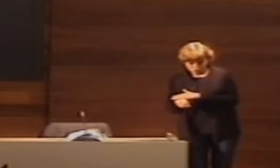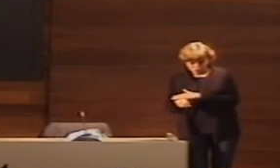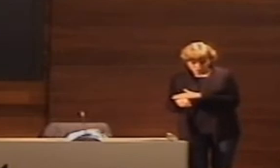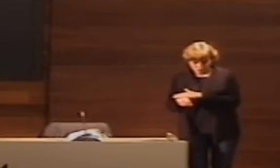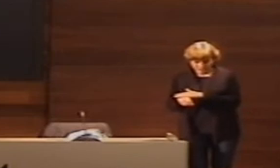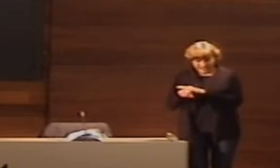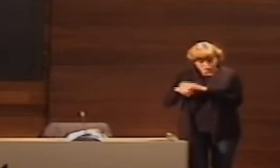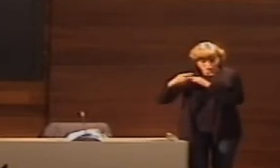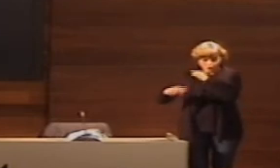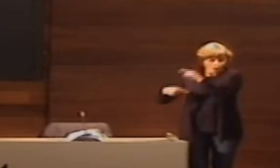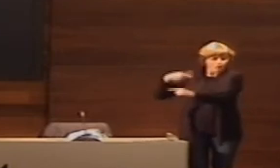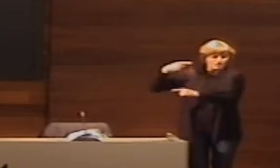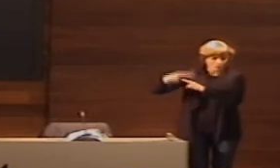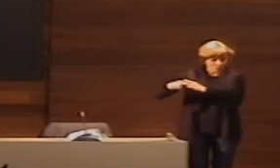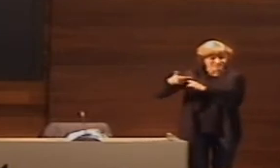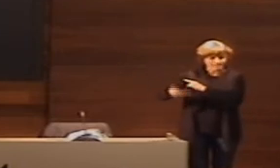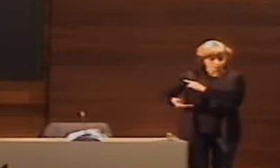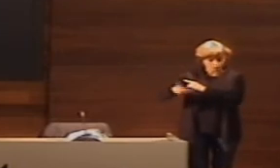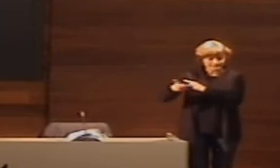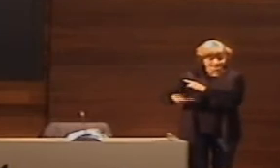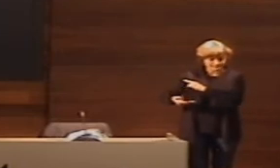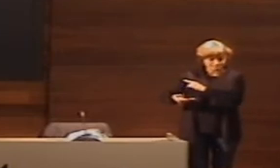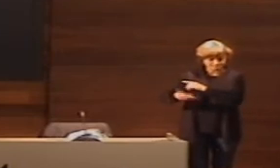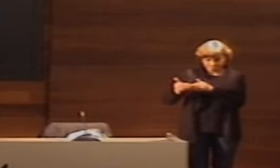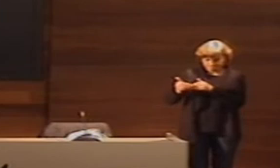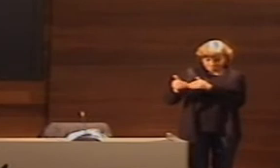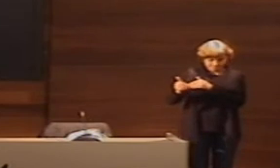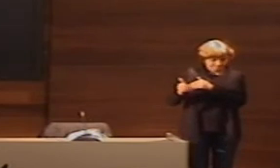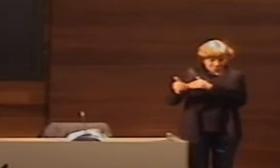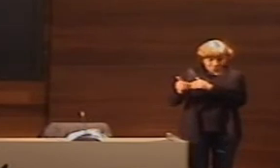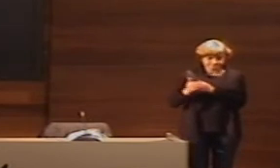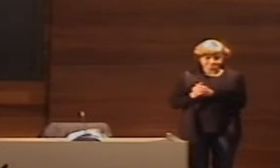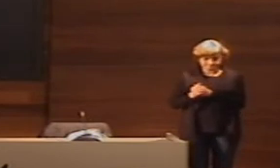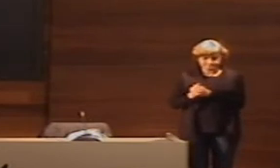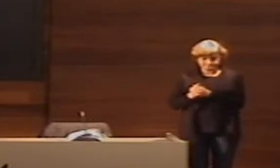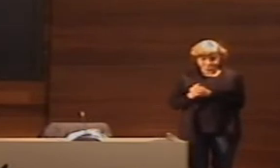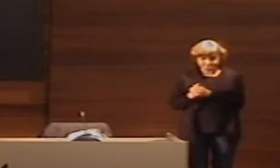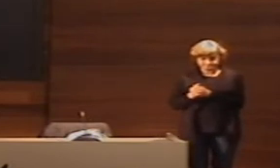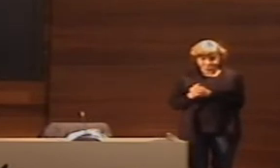va a tener consecuencias muy, muy importantes a medio plazo.